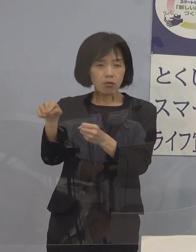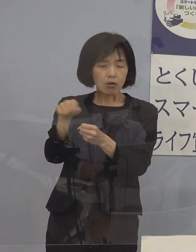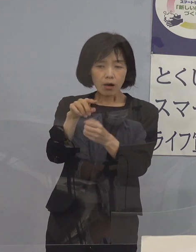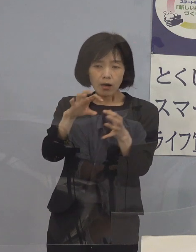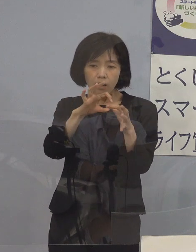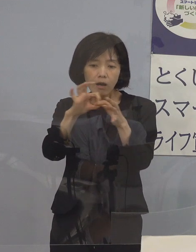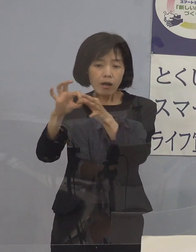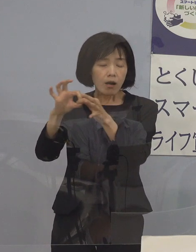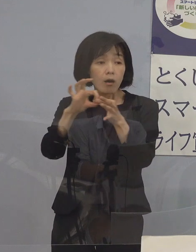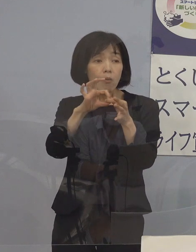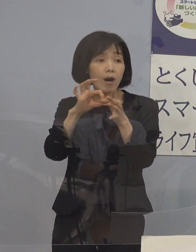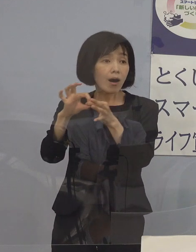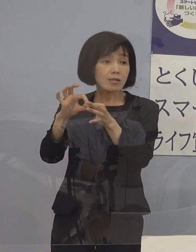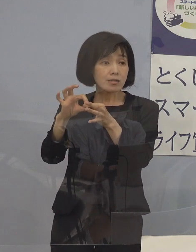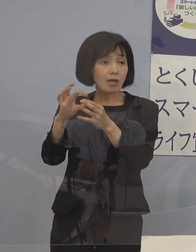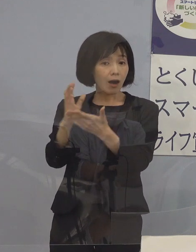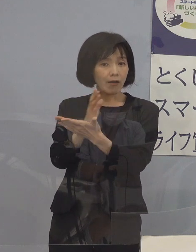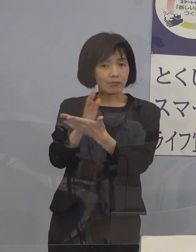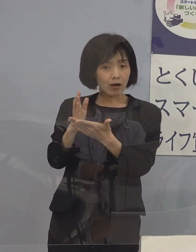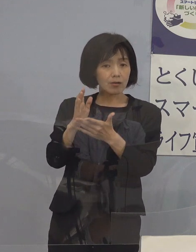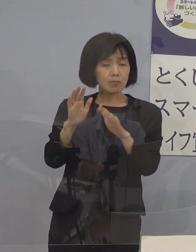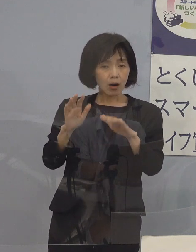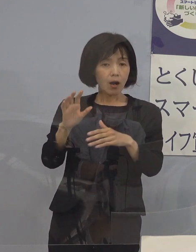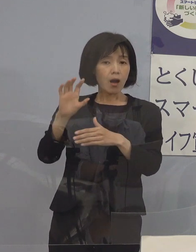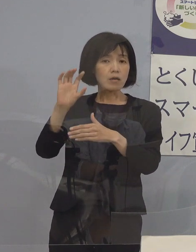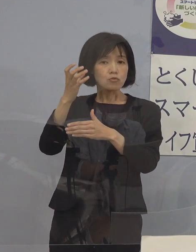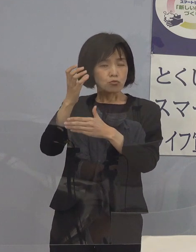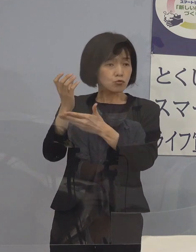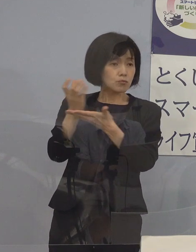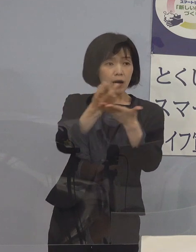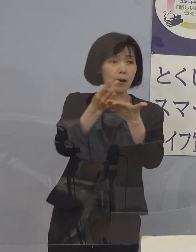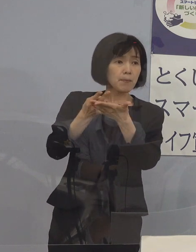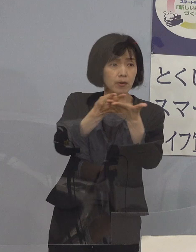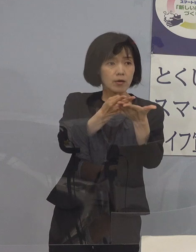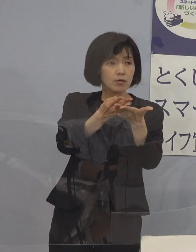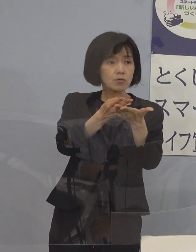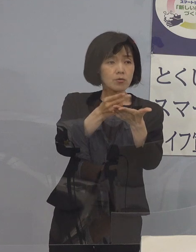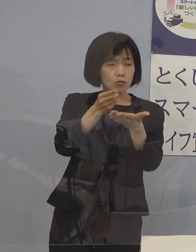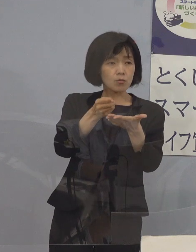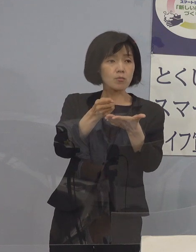り、今救急搬送でも実はそれが一番多いですね。